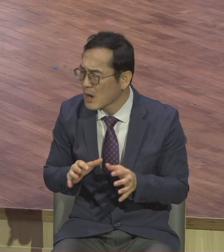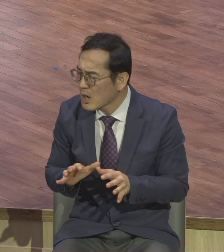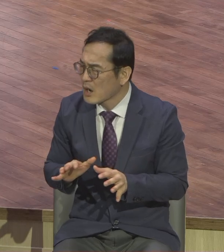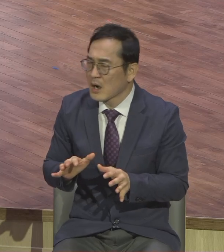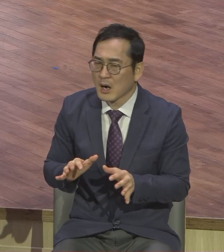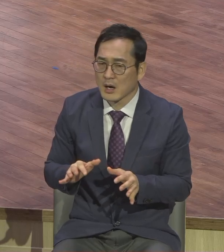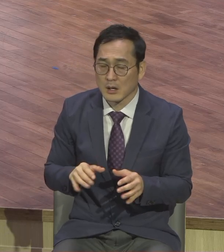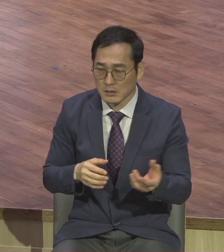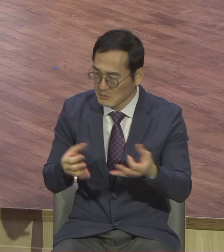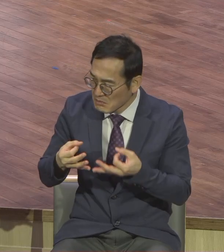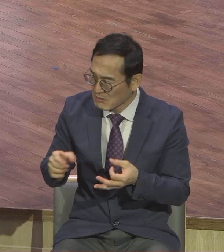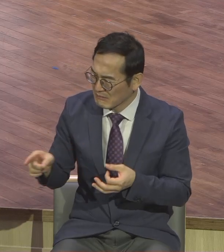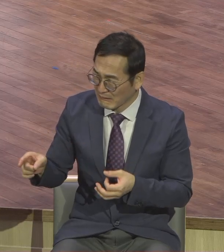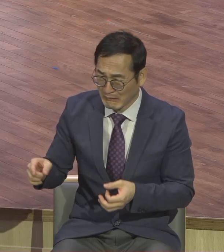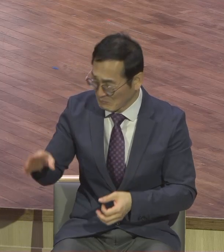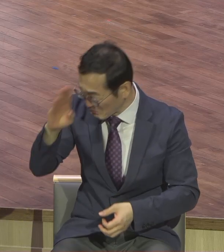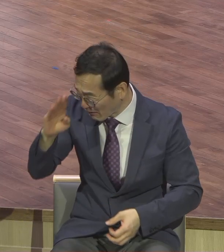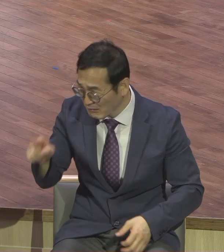시험 될 수 있잖아요.